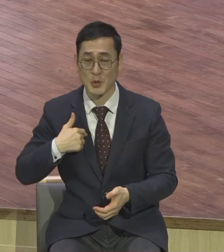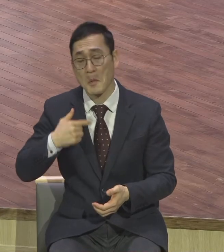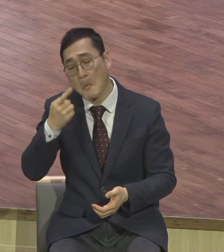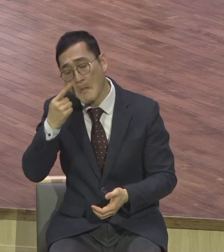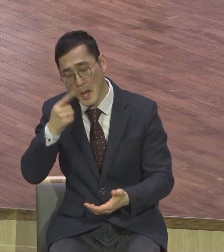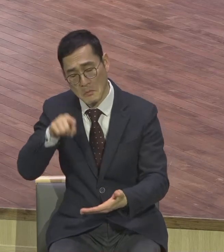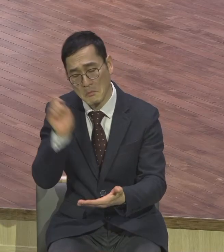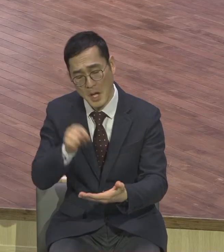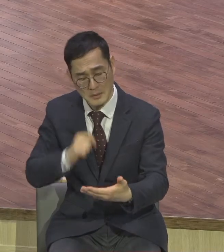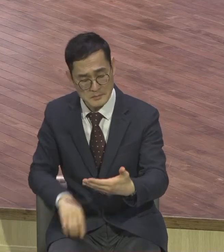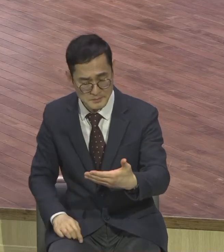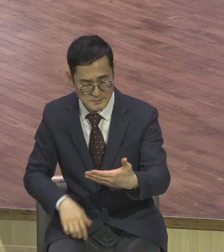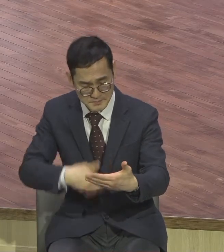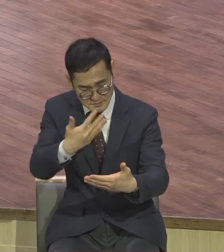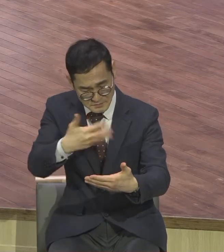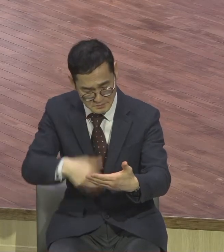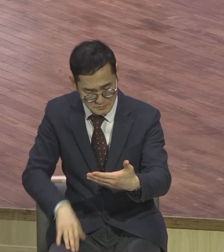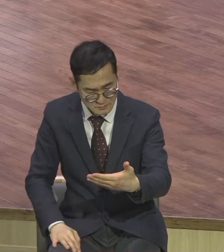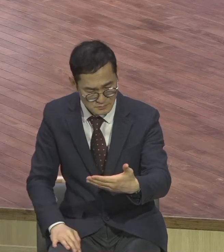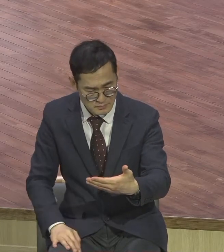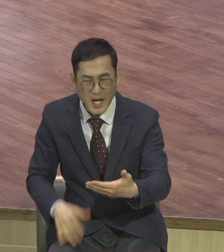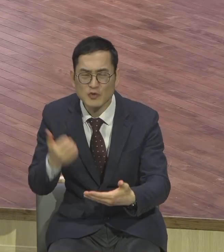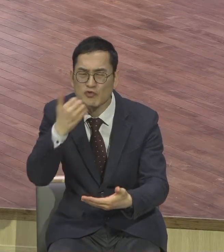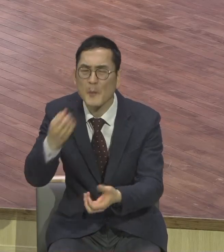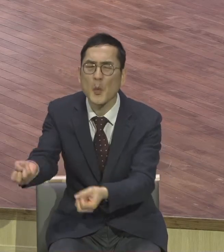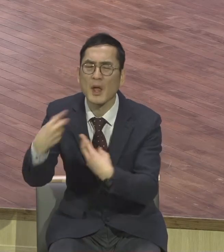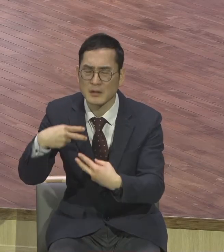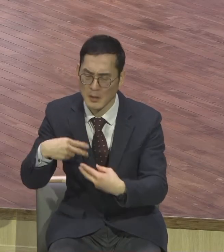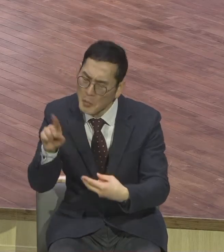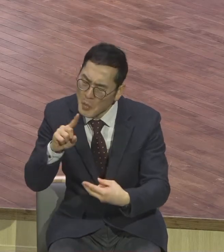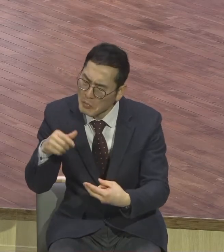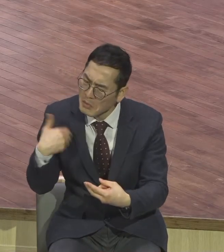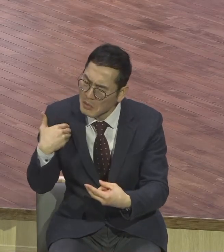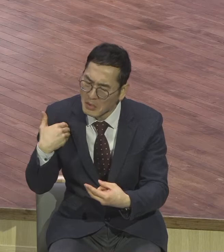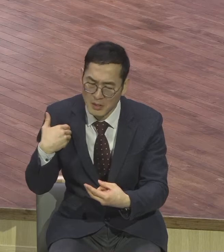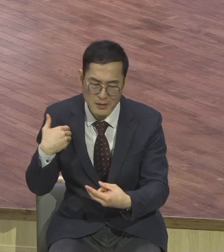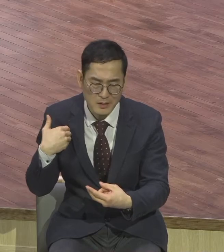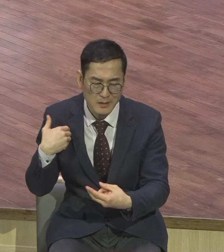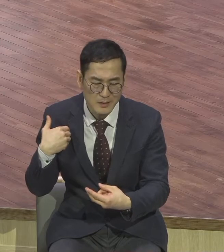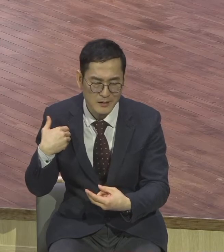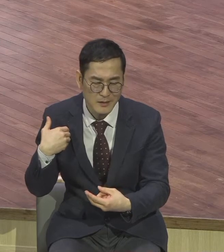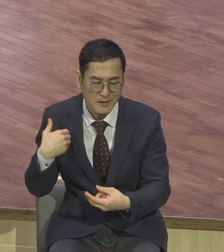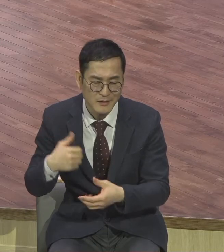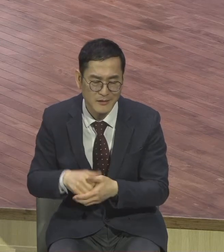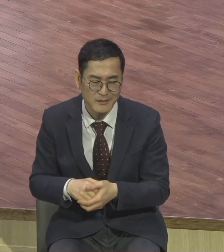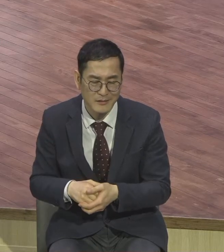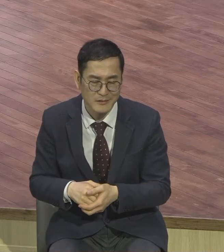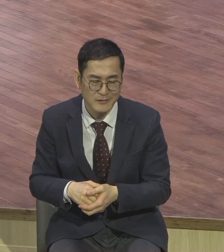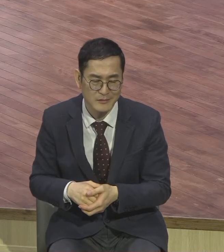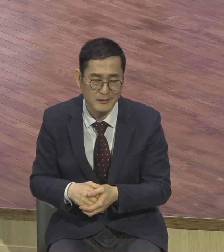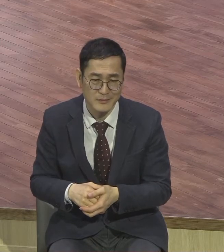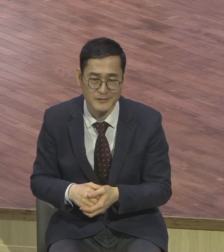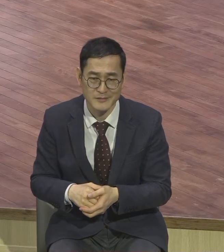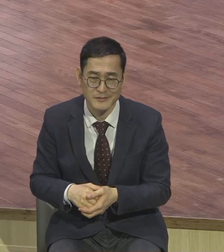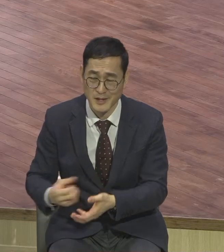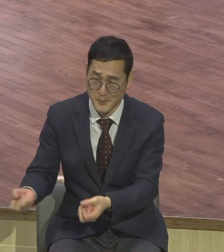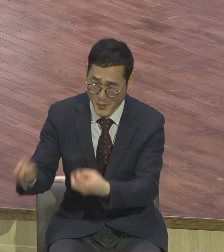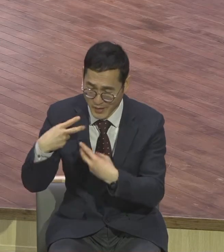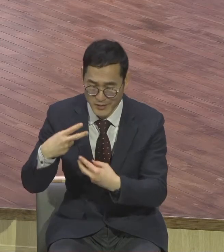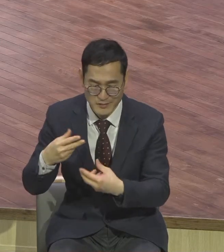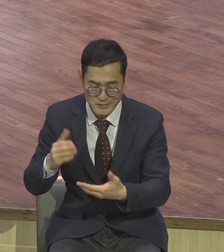보니까 누가 보냈어요. 보낸다 보니까 이분 모르고 보낸 거요. 목사가 보낸 거요. 보니까